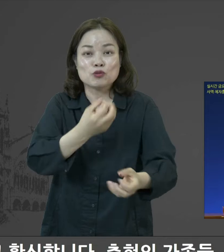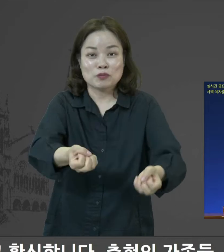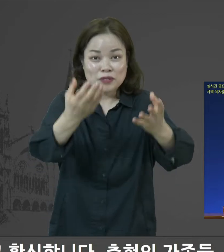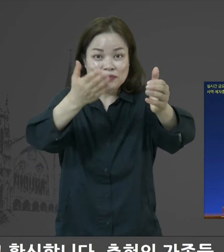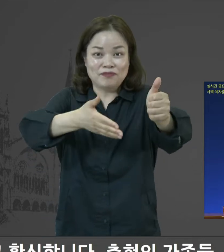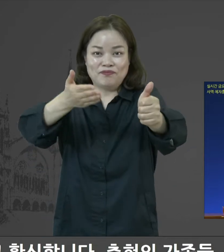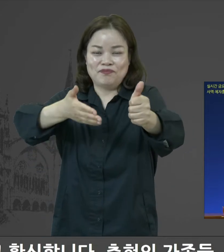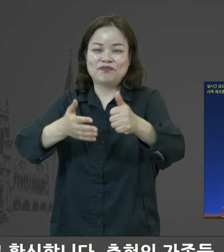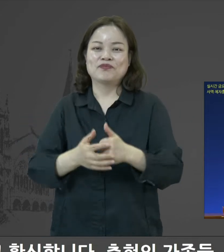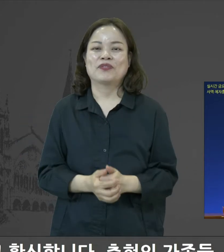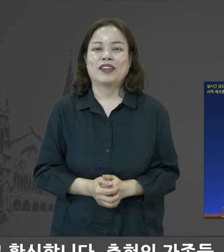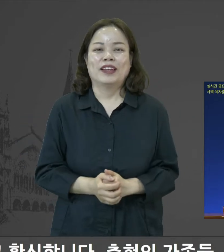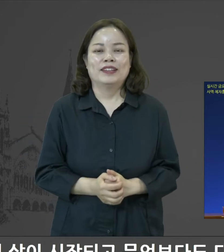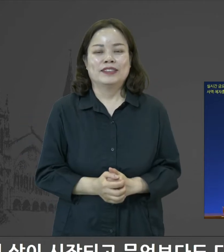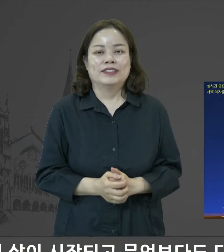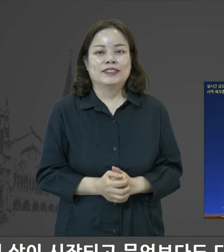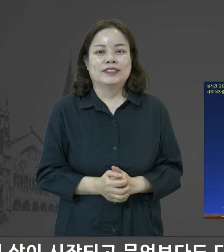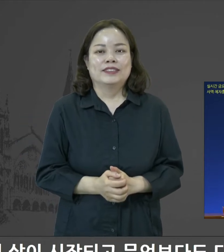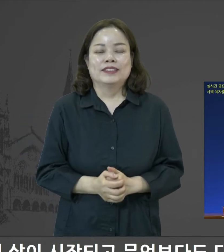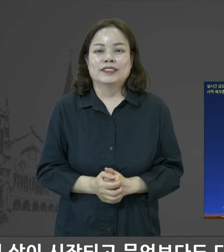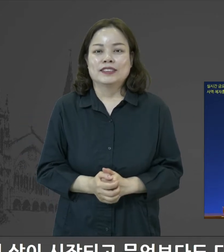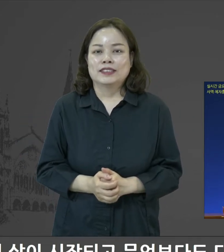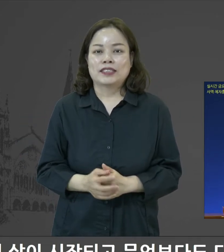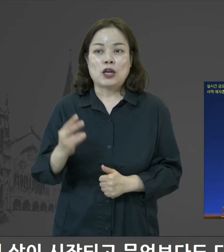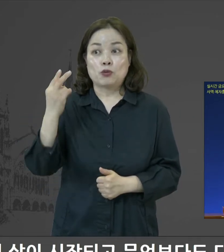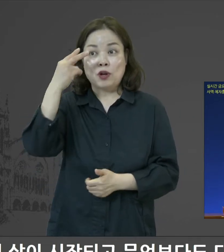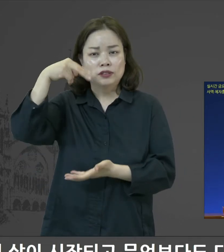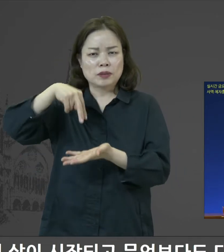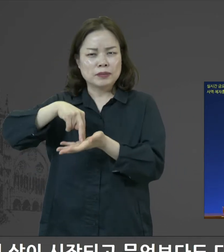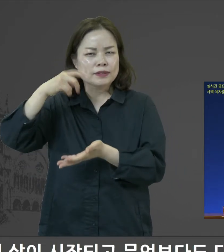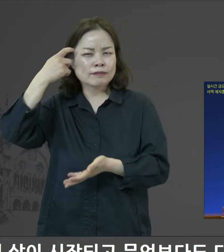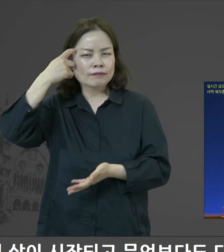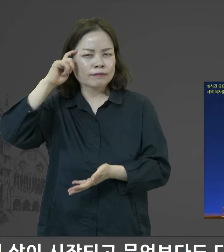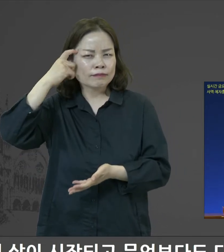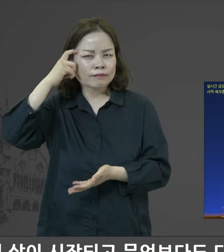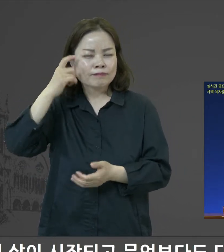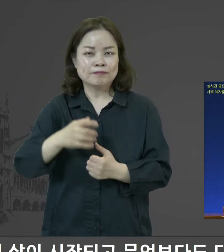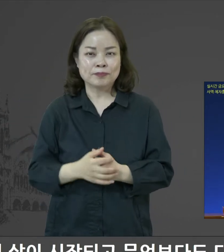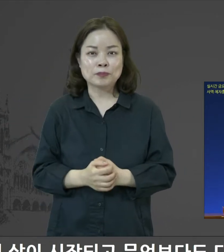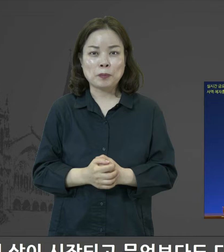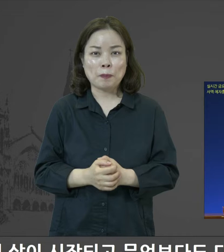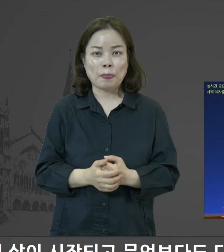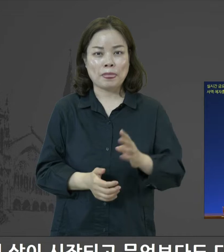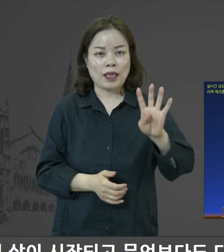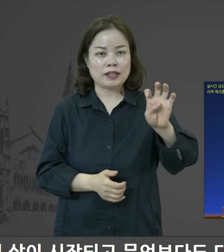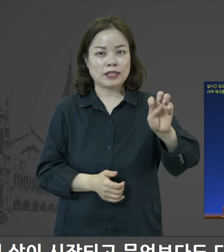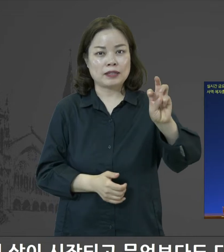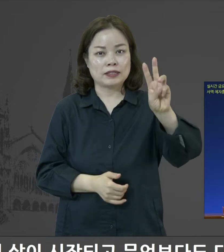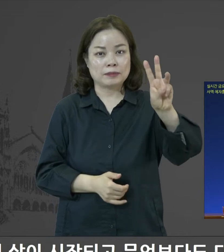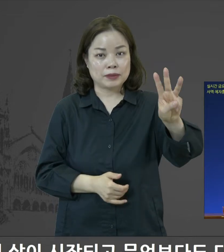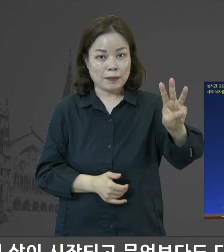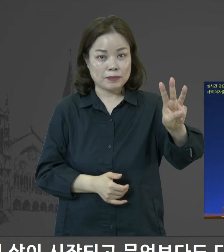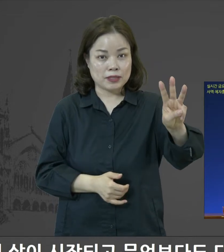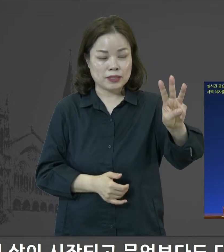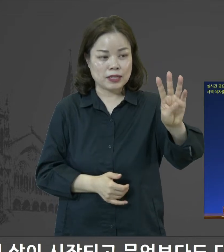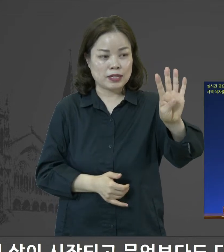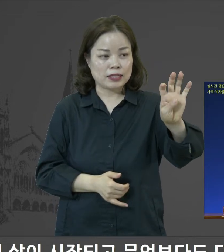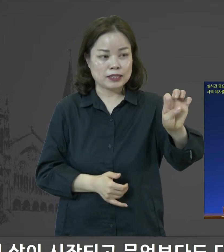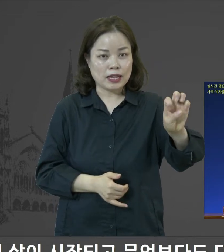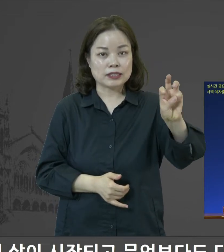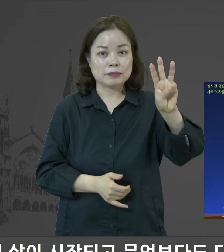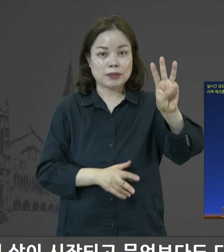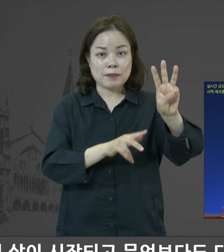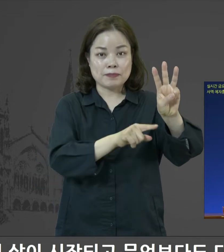축복합니다. 자, 이제 그 관점에서 오늘 본문을 쭉 살펴보도록 하겠습니다. 43절을 보시면, 자,